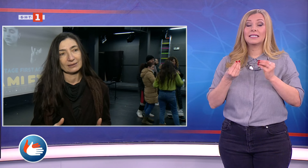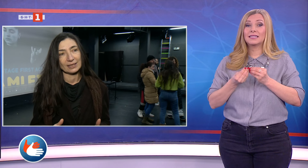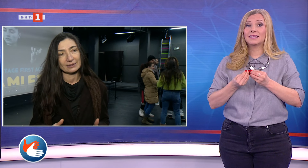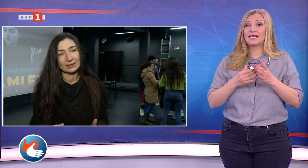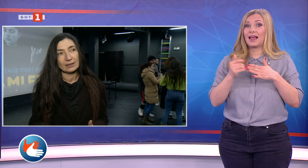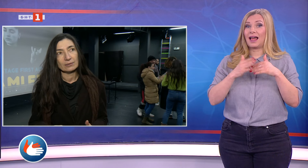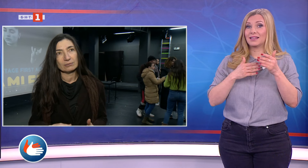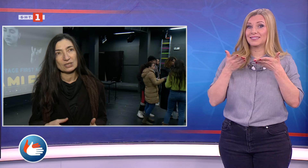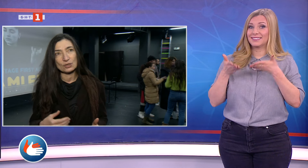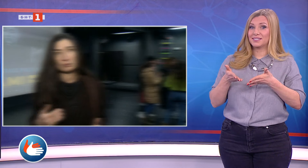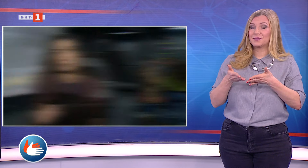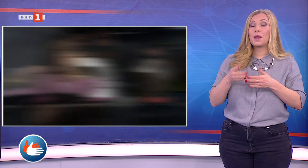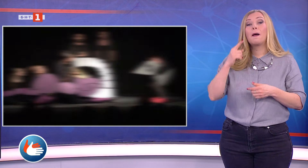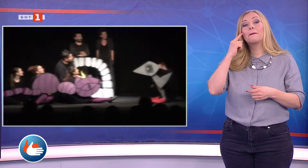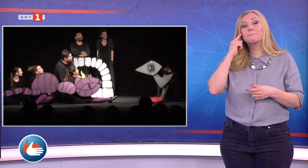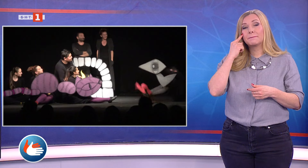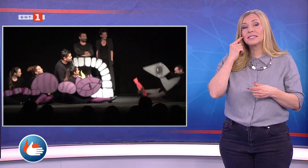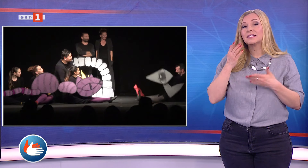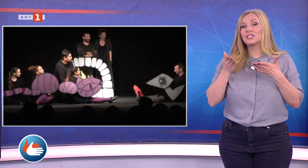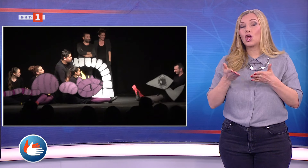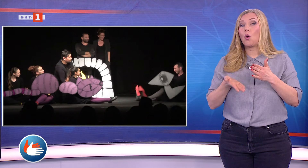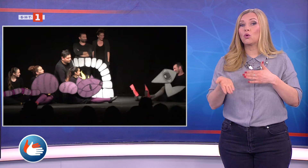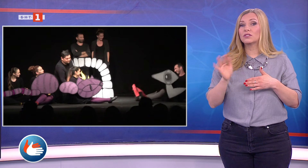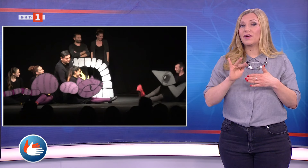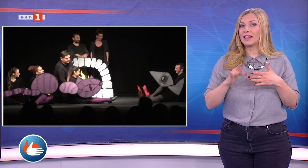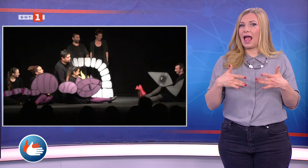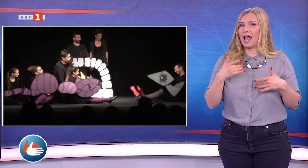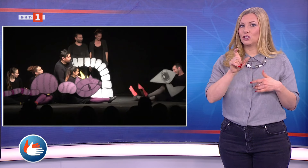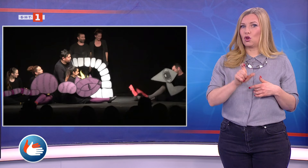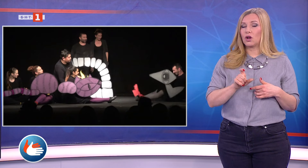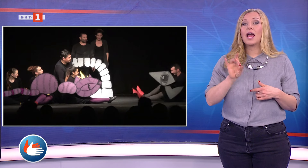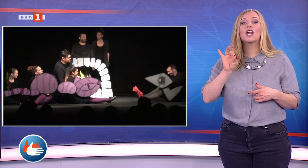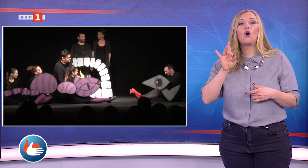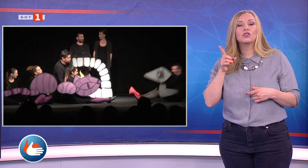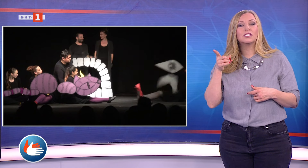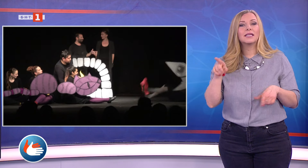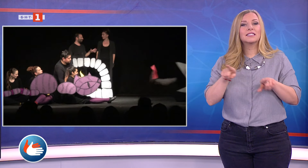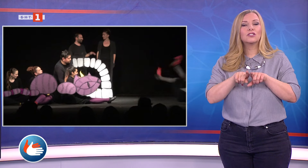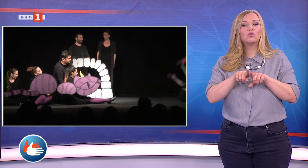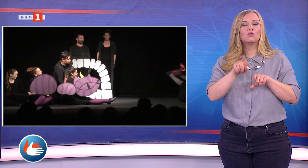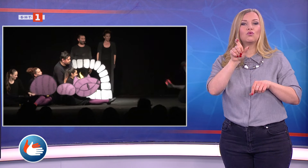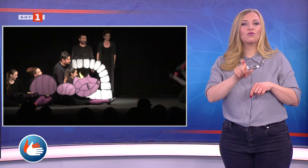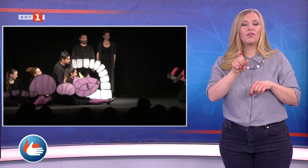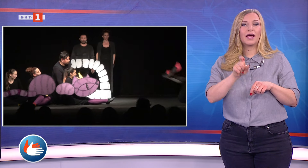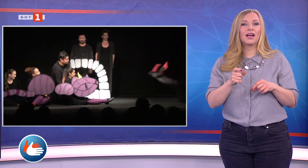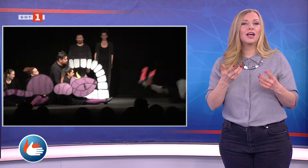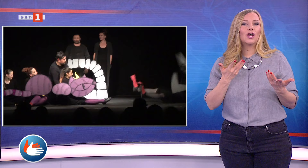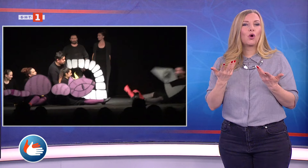талант. Мисля, че освен актьор, тя е и такъв човек, който е менеджер